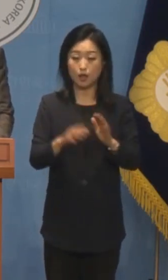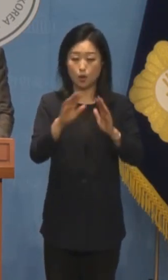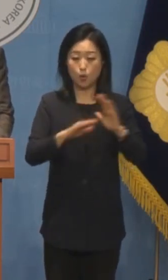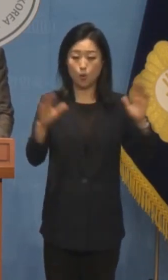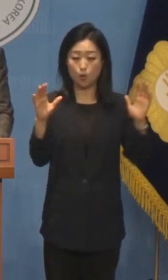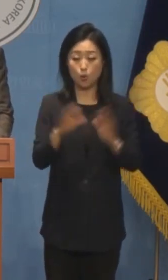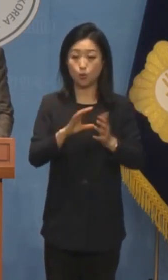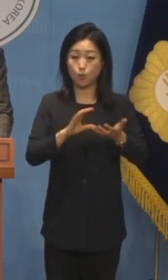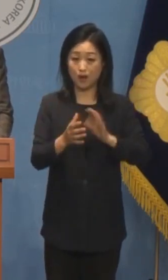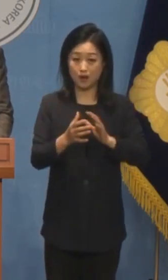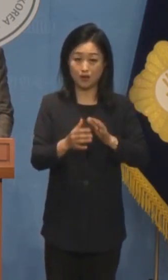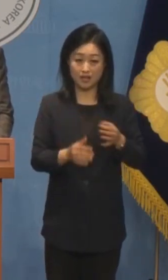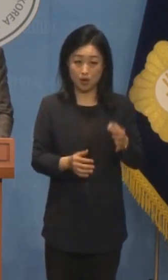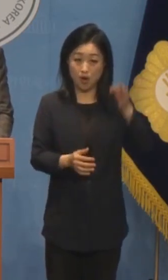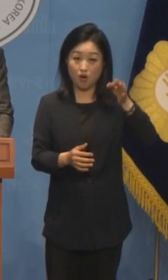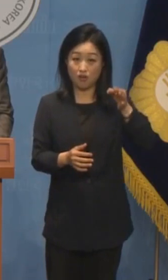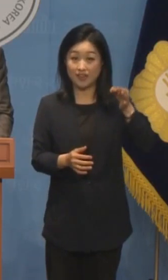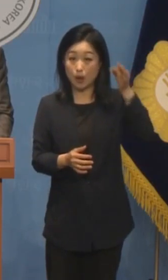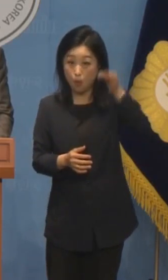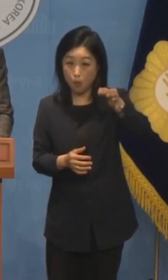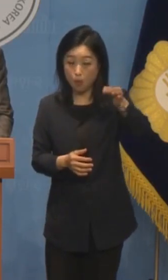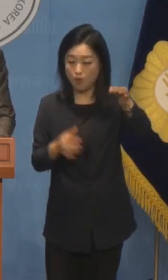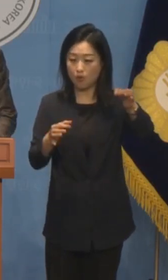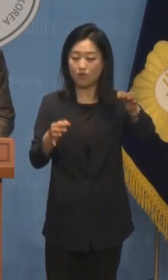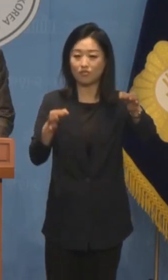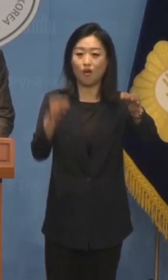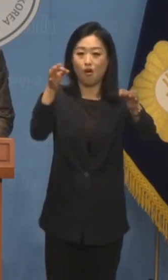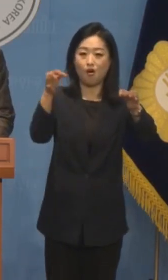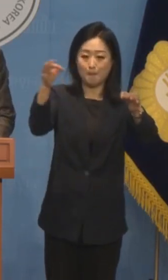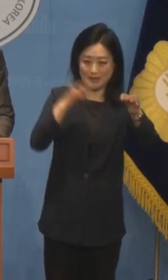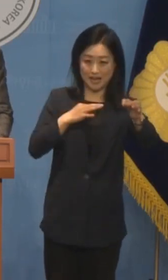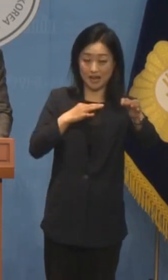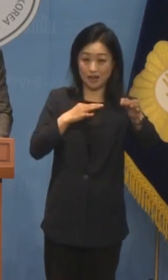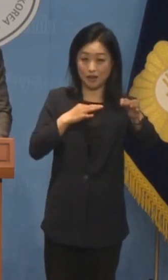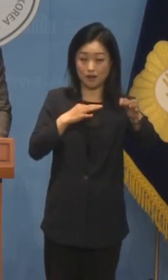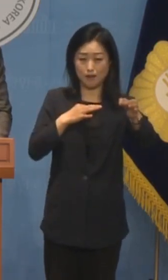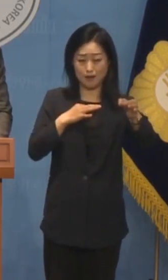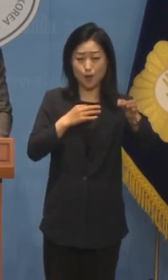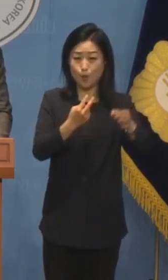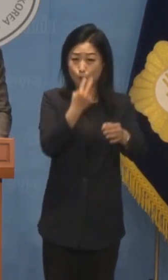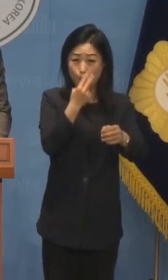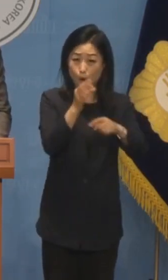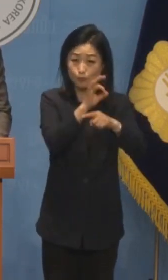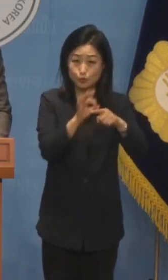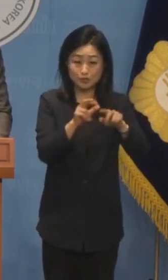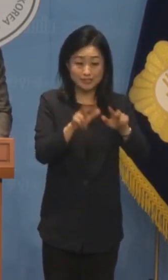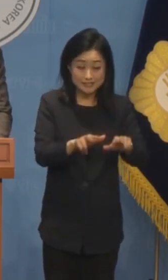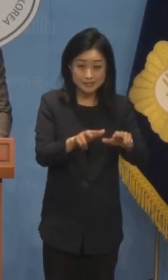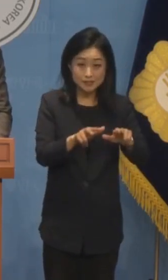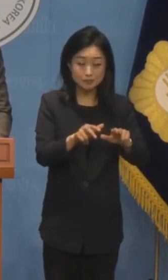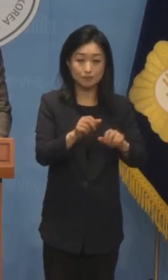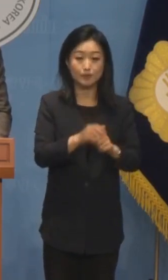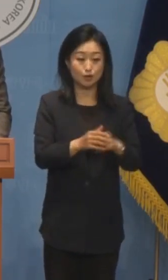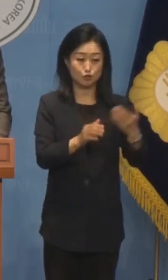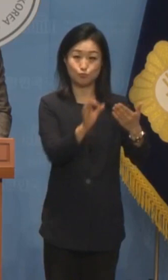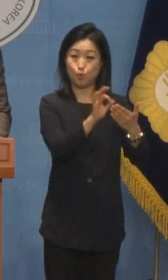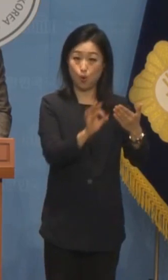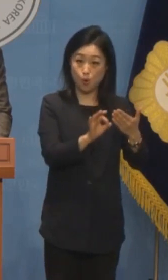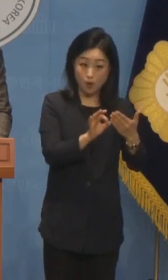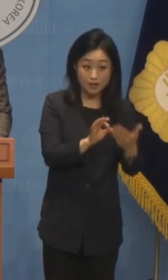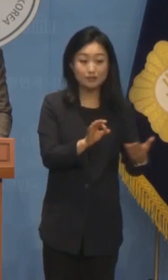소위 더 내고 더 받자고 하는 안을 선택했습니다. 국민연금 보험료율을 현행 월급의